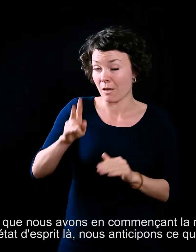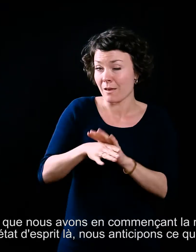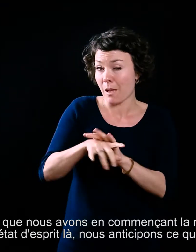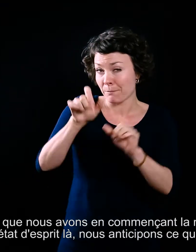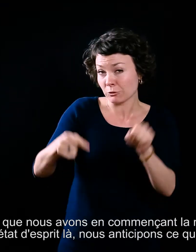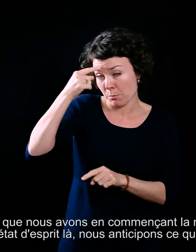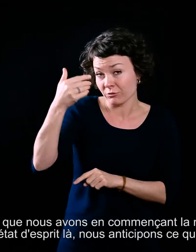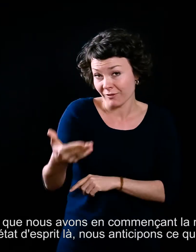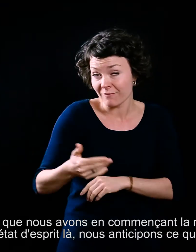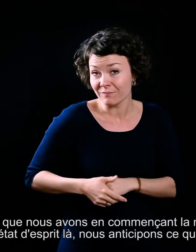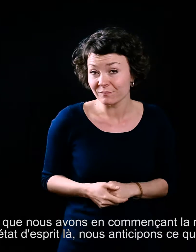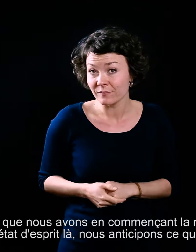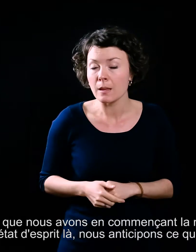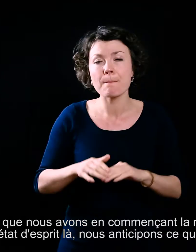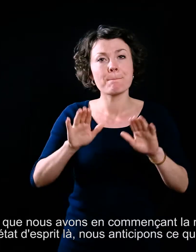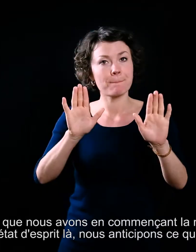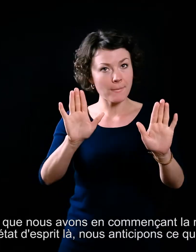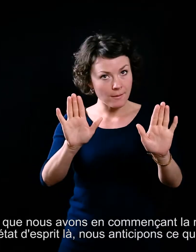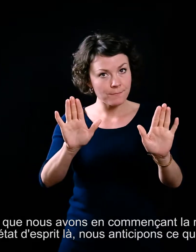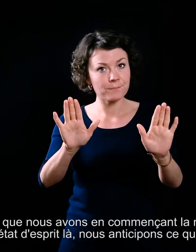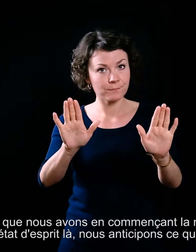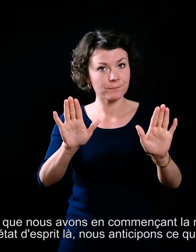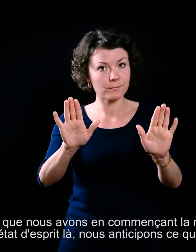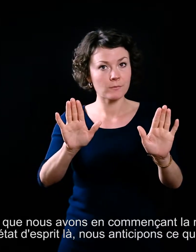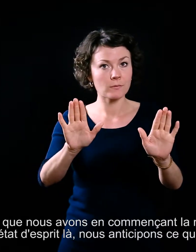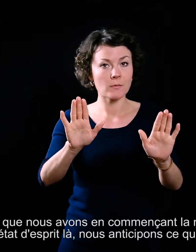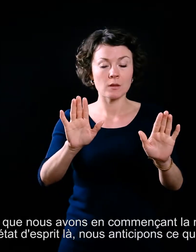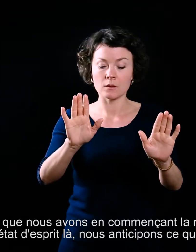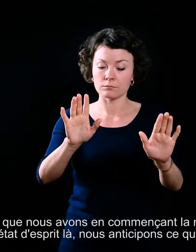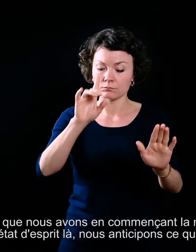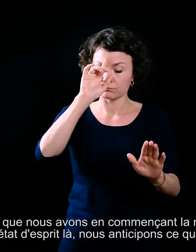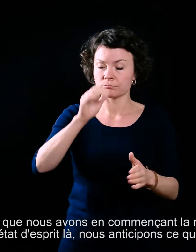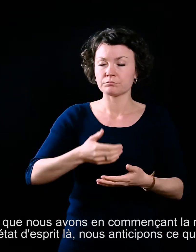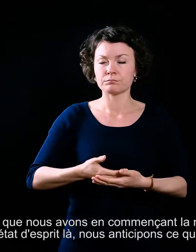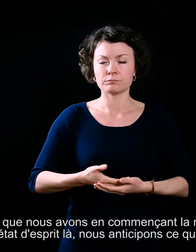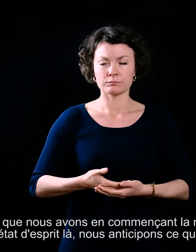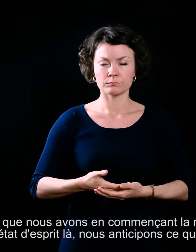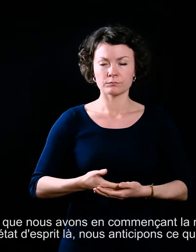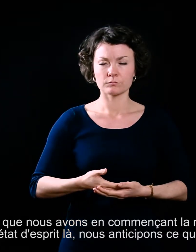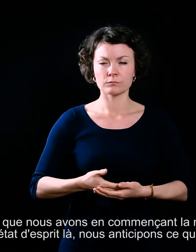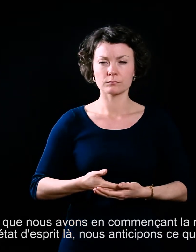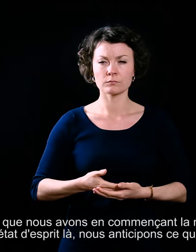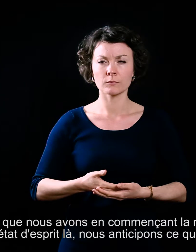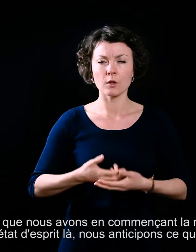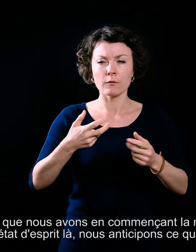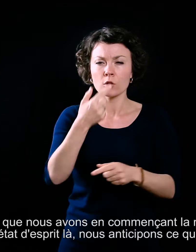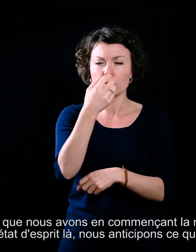la méditation, mais en fait, dans cet état d'esprit-là, nous anticipons ce qui devrait se